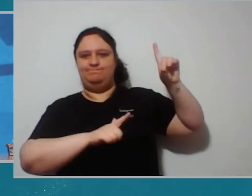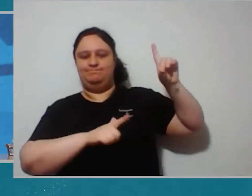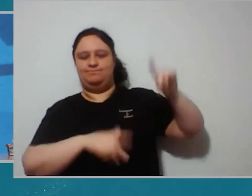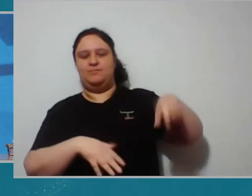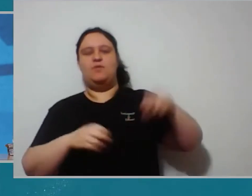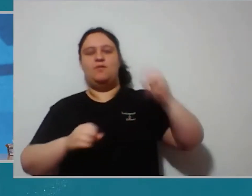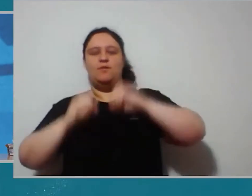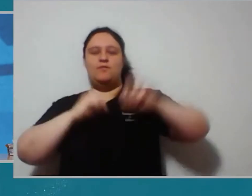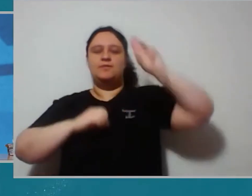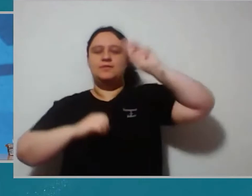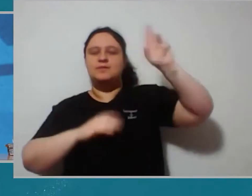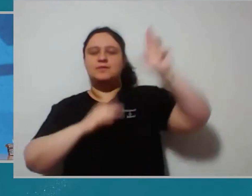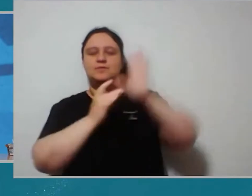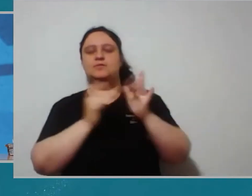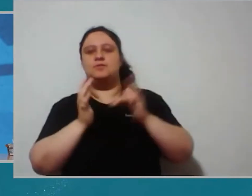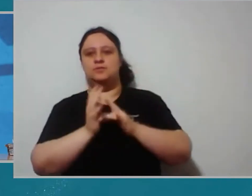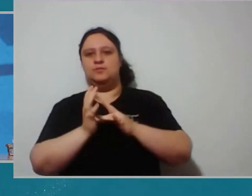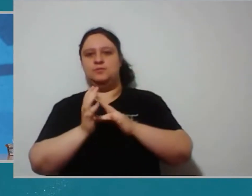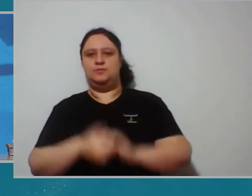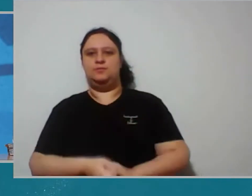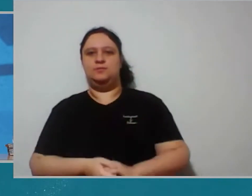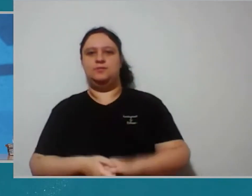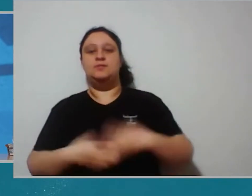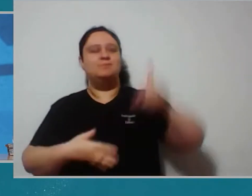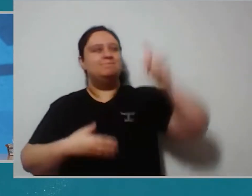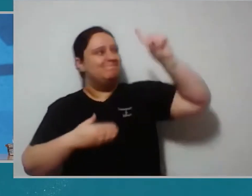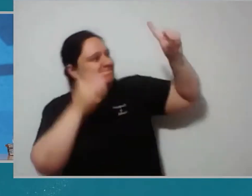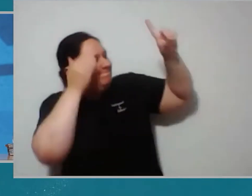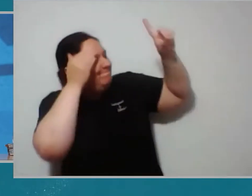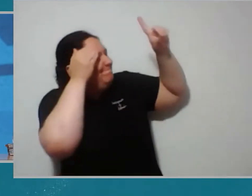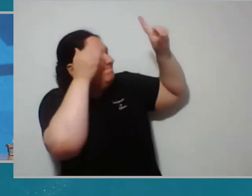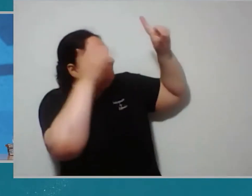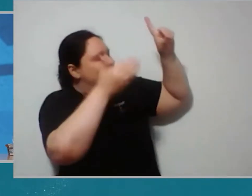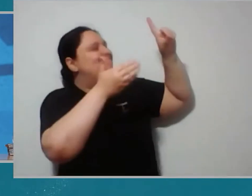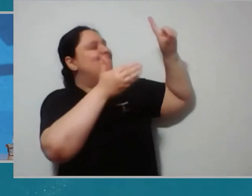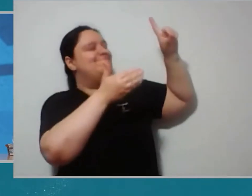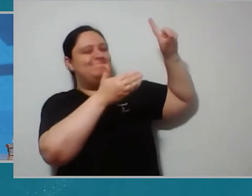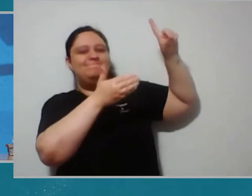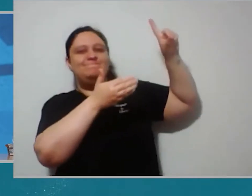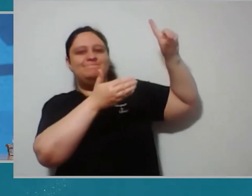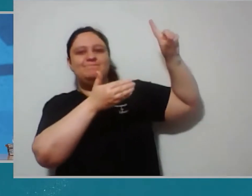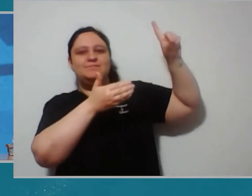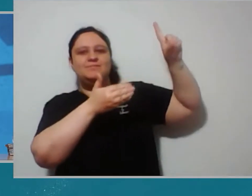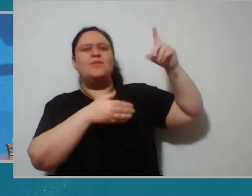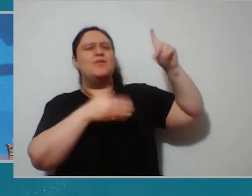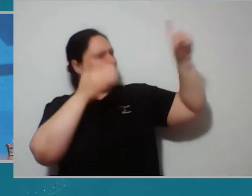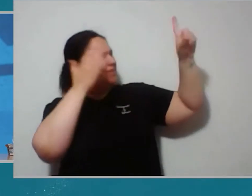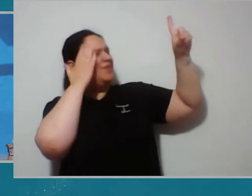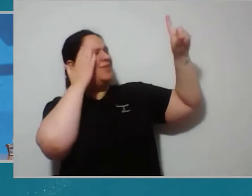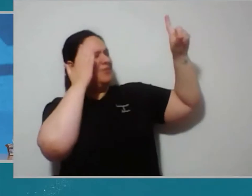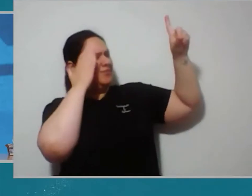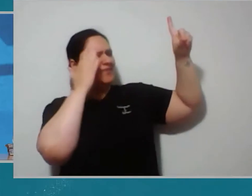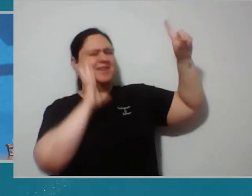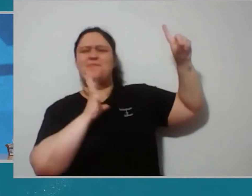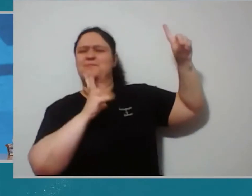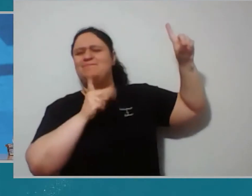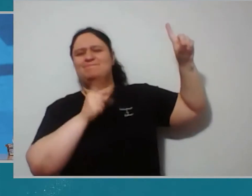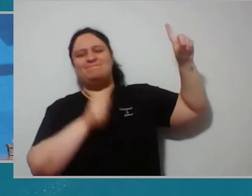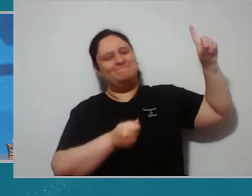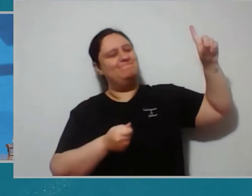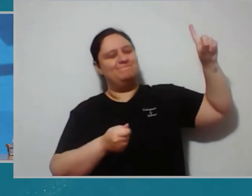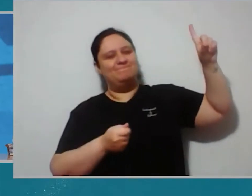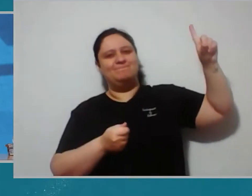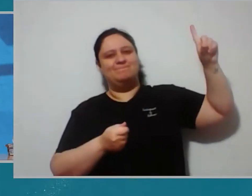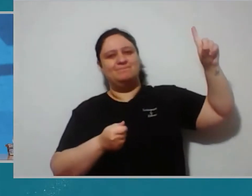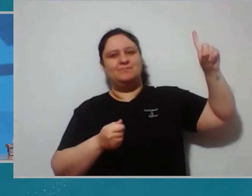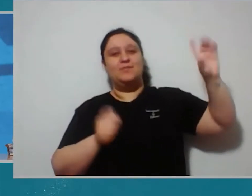Jesus, então graças ao Senhor, né? Mas o Senhor sabe de todas as coisas. Nós temos hoje